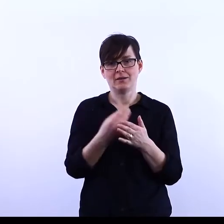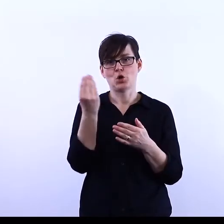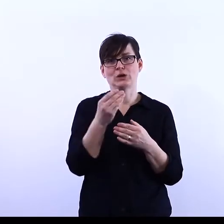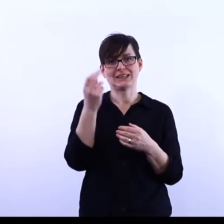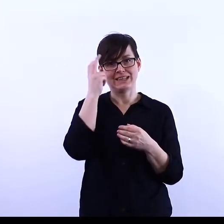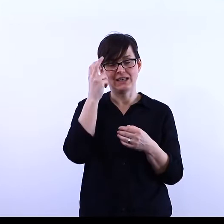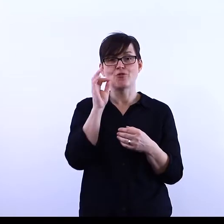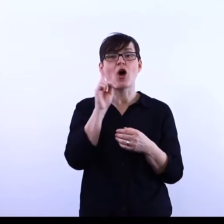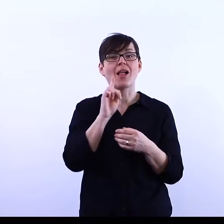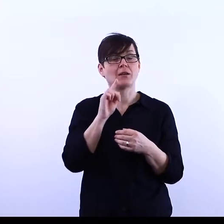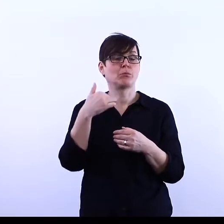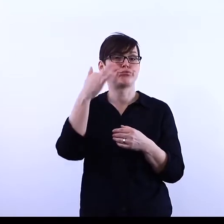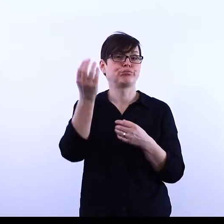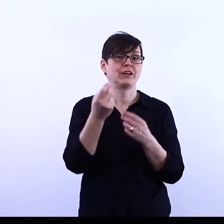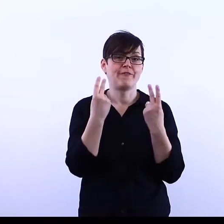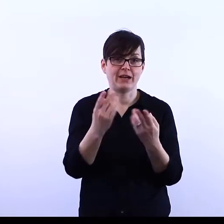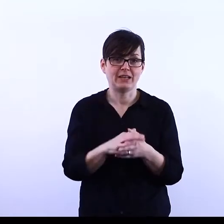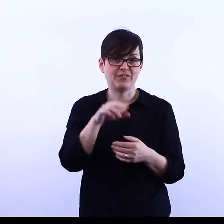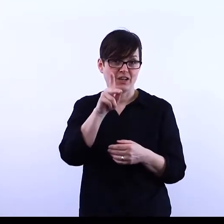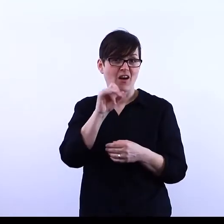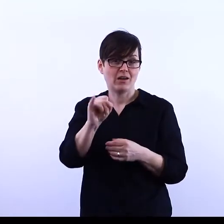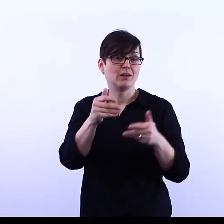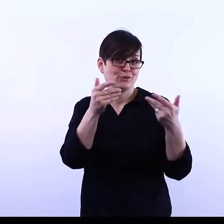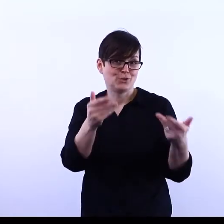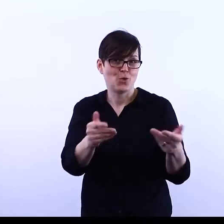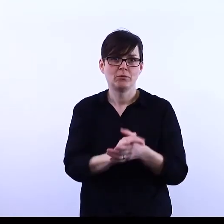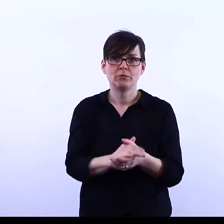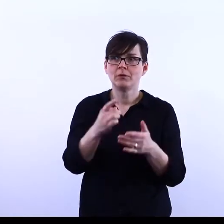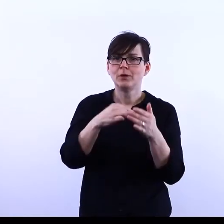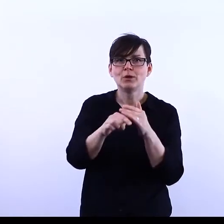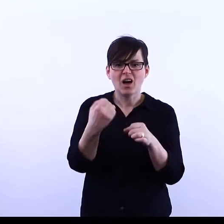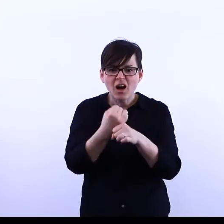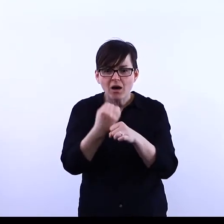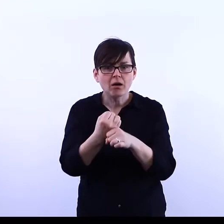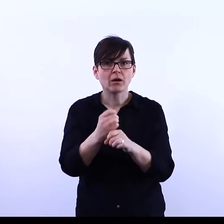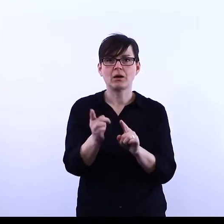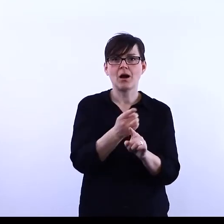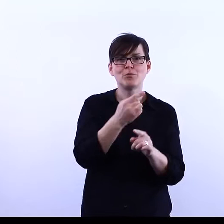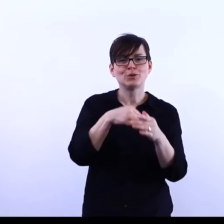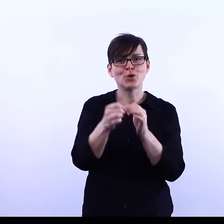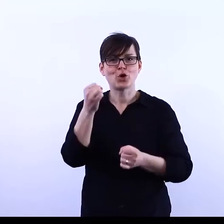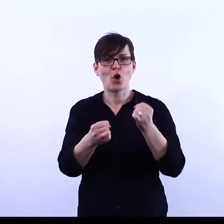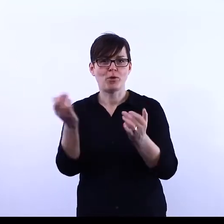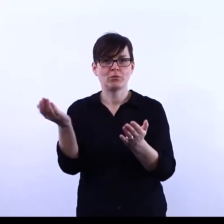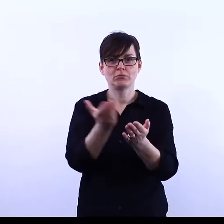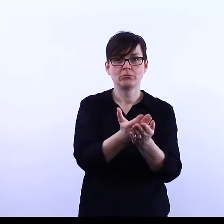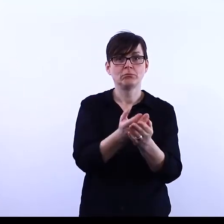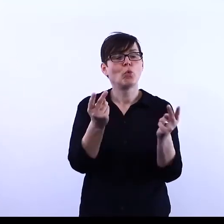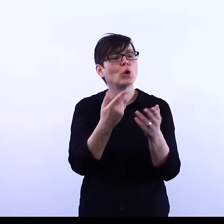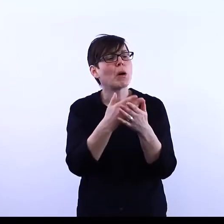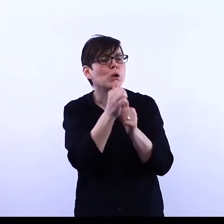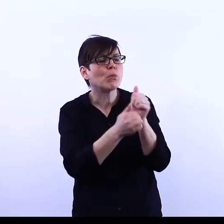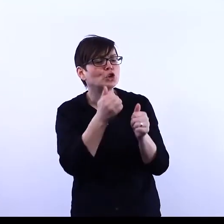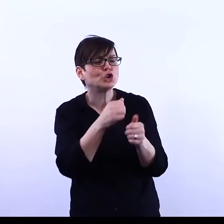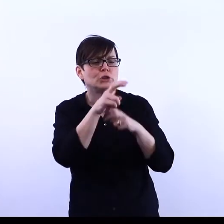unseres Alltags. Smarte Roboter können uns die Arbeit abnehmen und wir können Maschinen einsetzen, ganz bewusst, damit sie zum Beispiel das Klima schützen